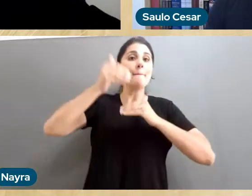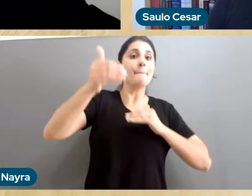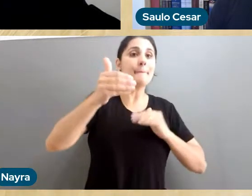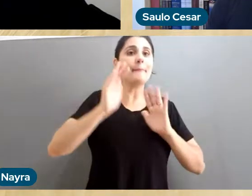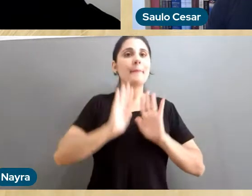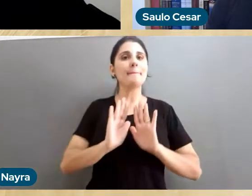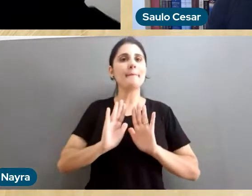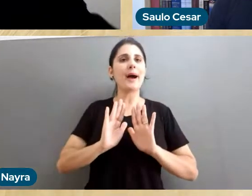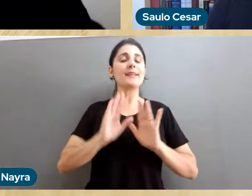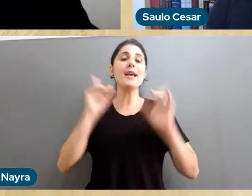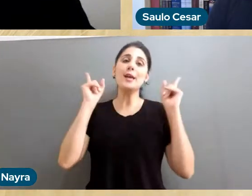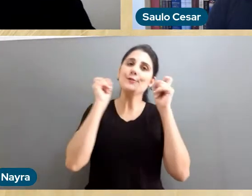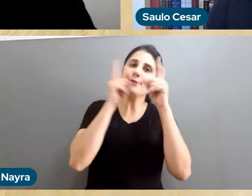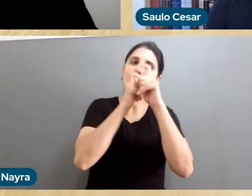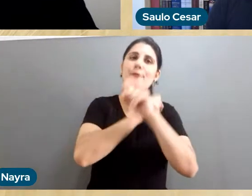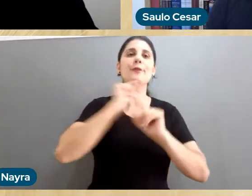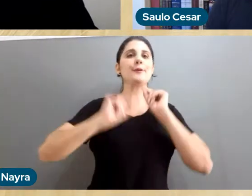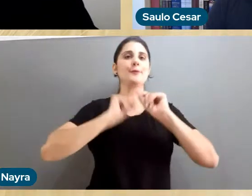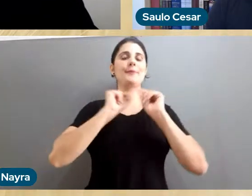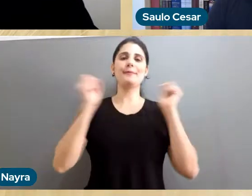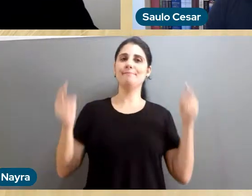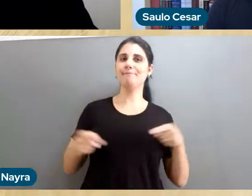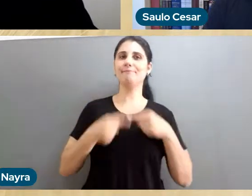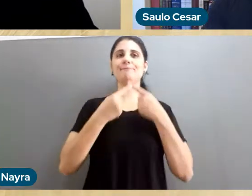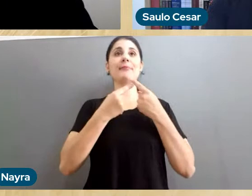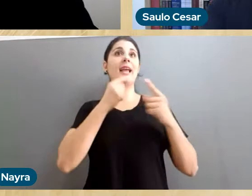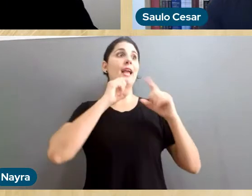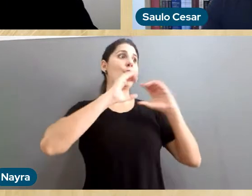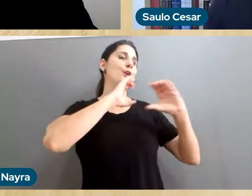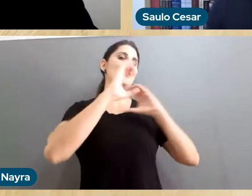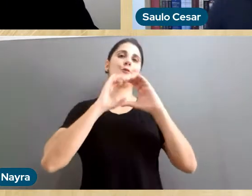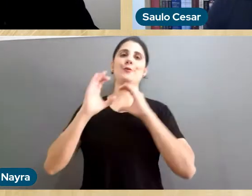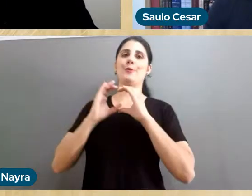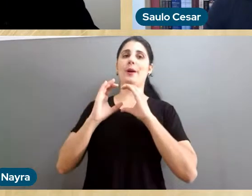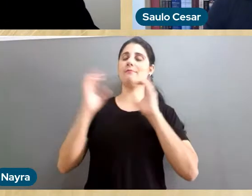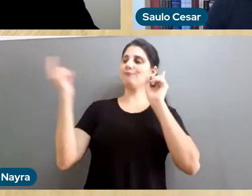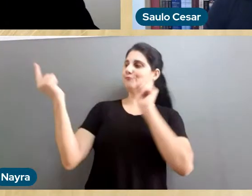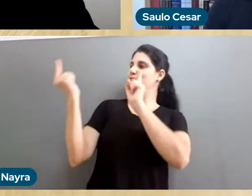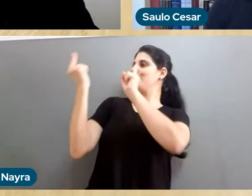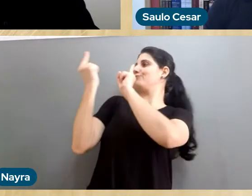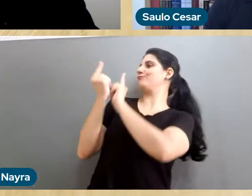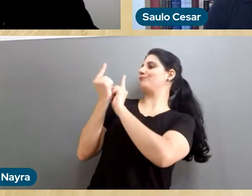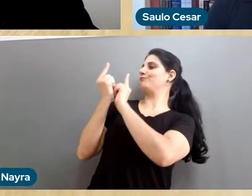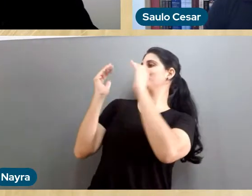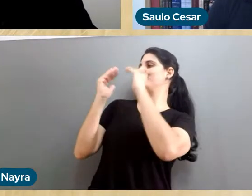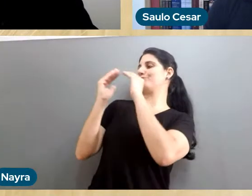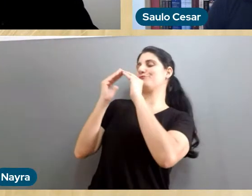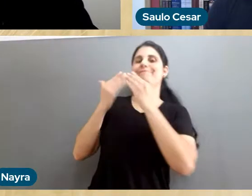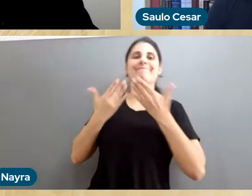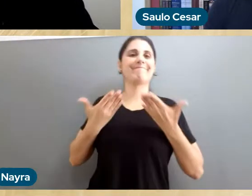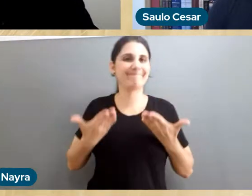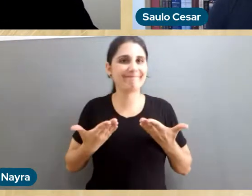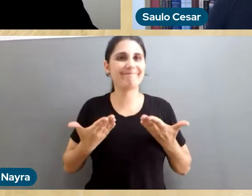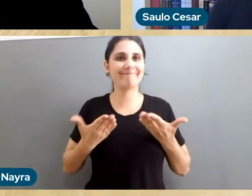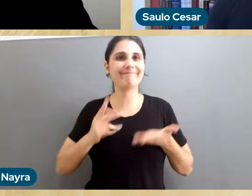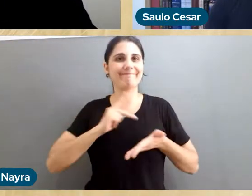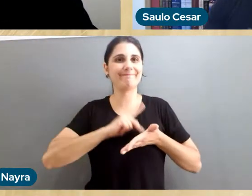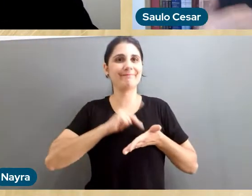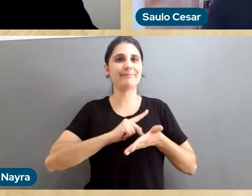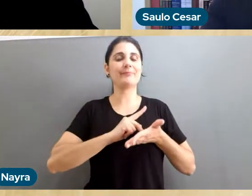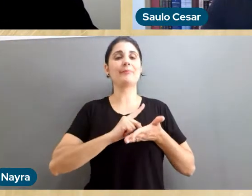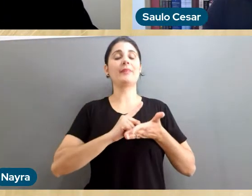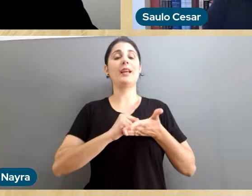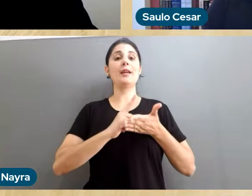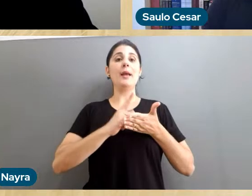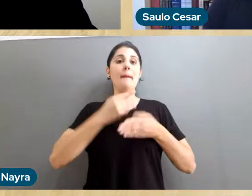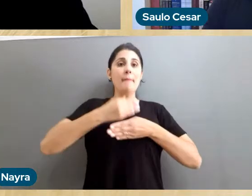temos dificuldades de estabelecer diálogos com aqueles que estão dentro da nossa própria casa. Construímos pontes